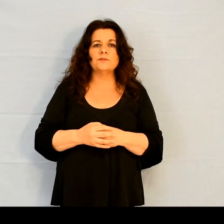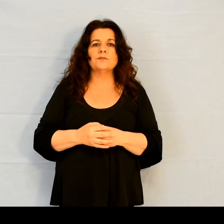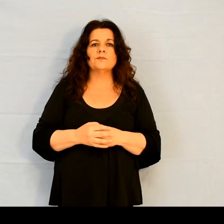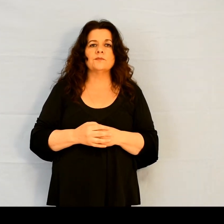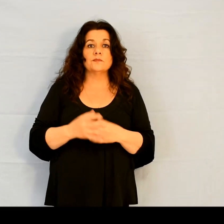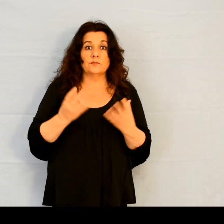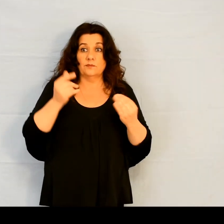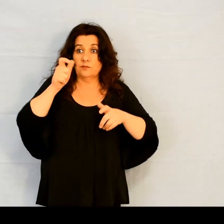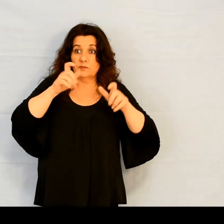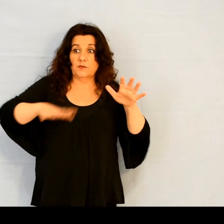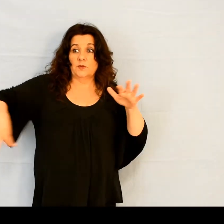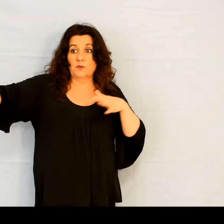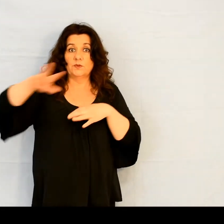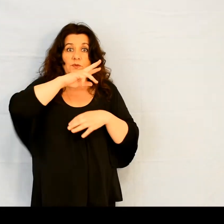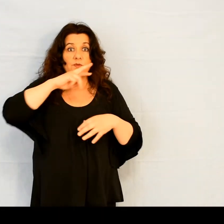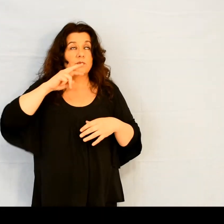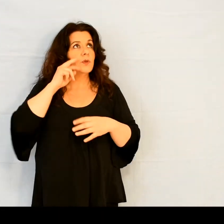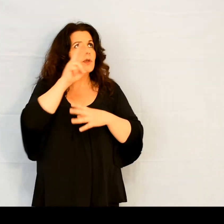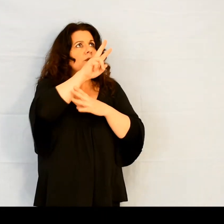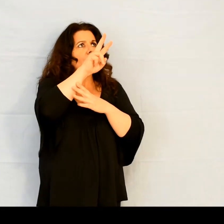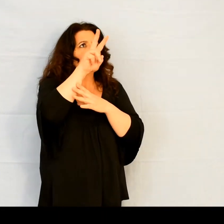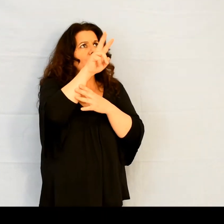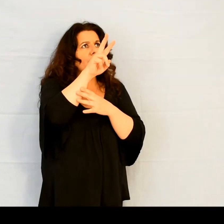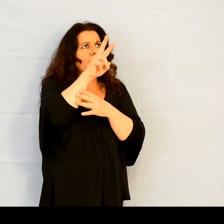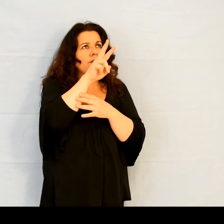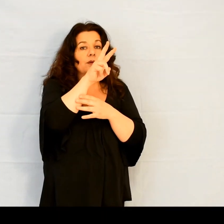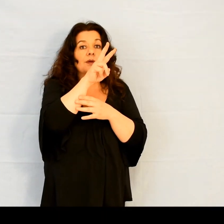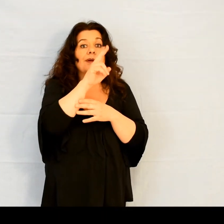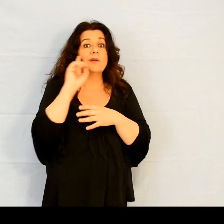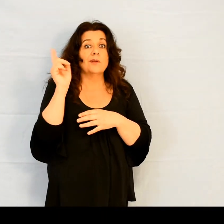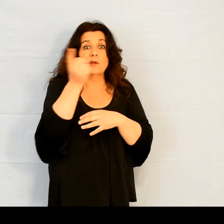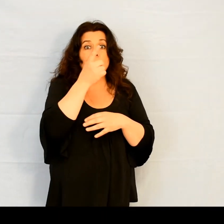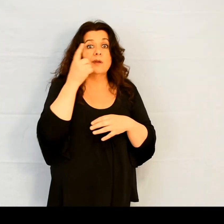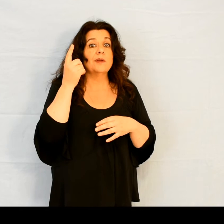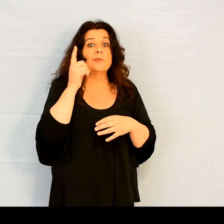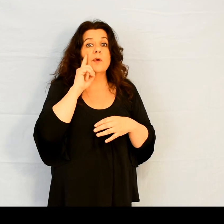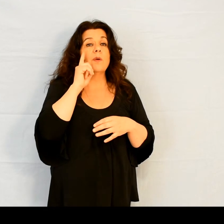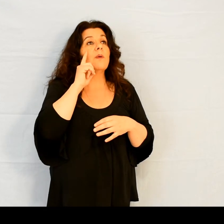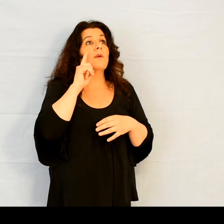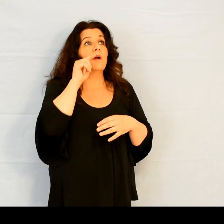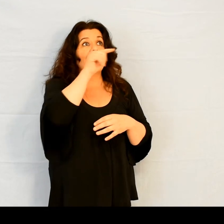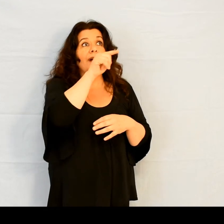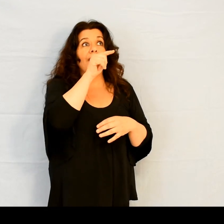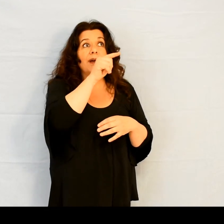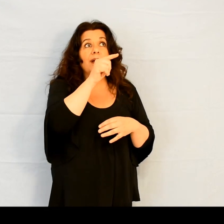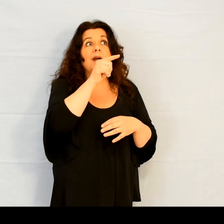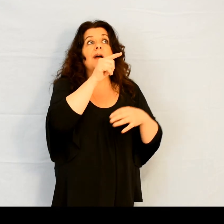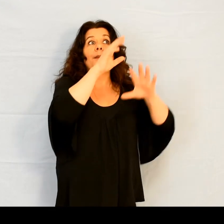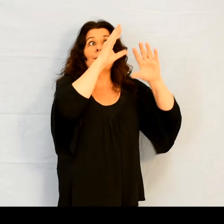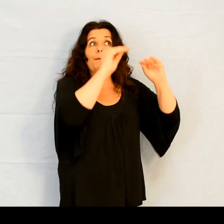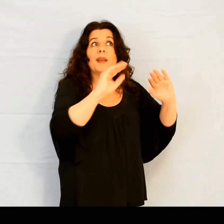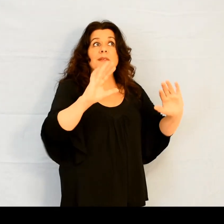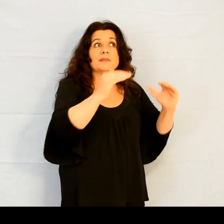Beaucoup de Juifs lurent cet écriteau, parce que l'endroit où on avait crucifié Jésus était proche de la